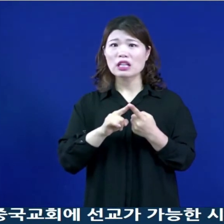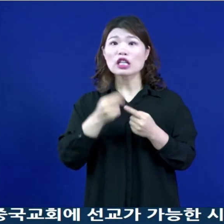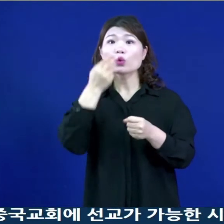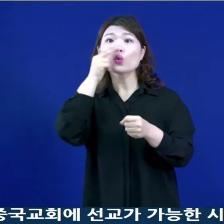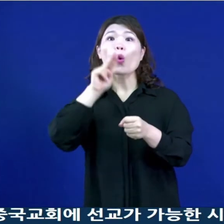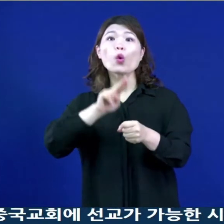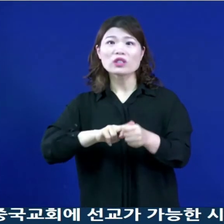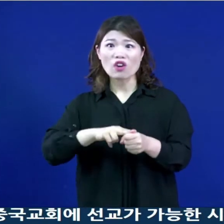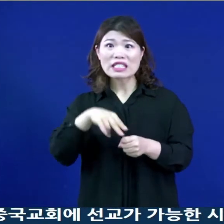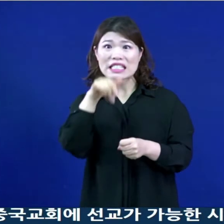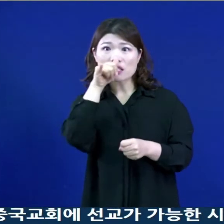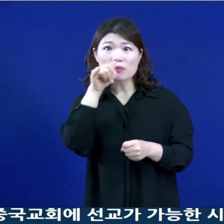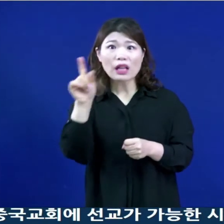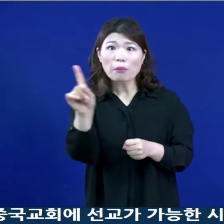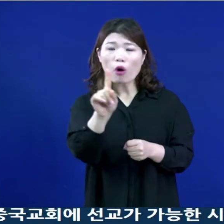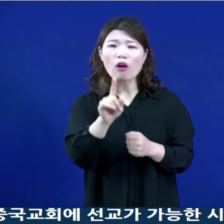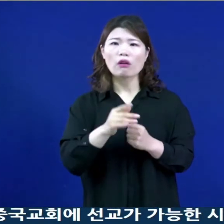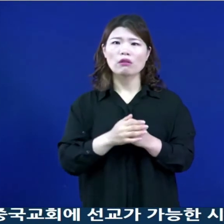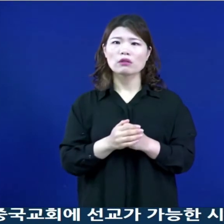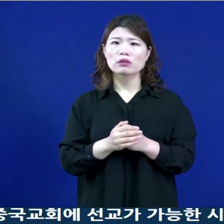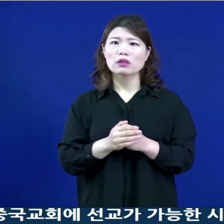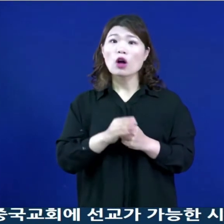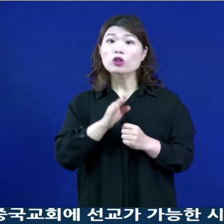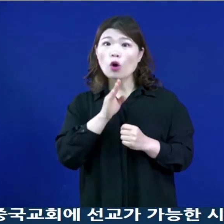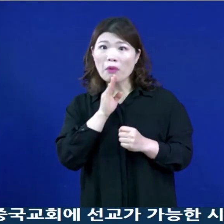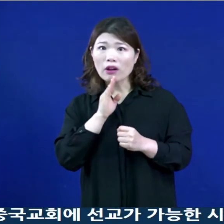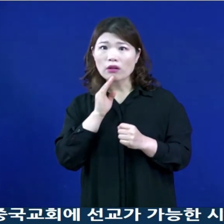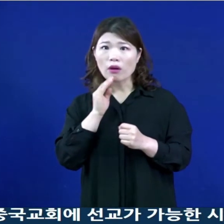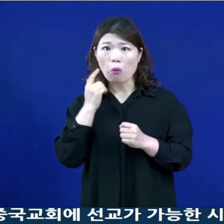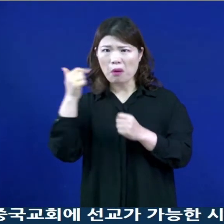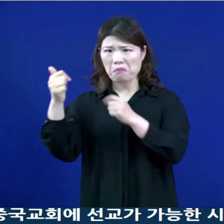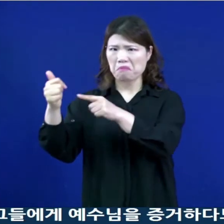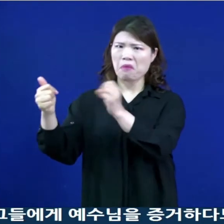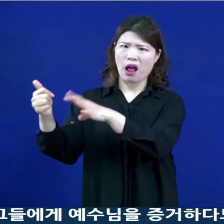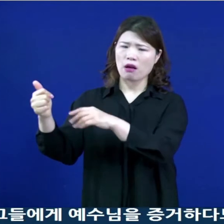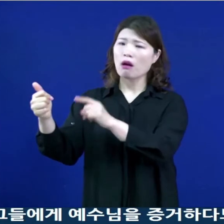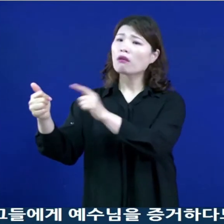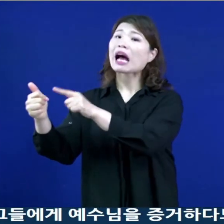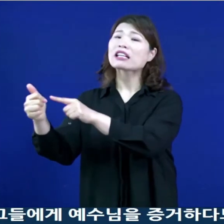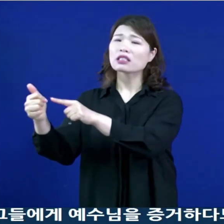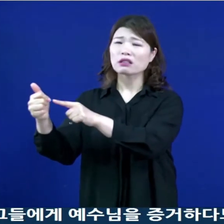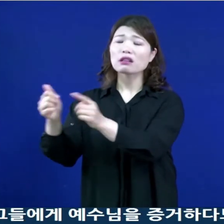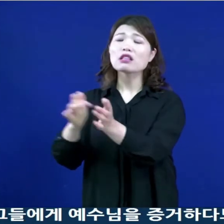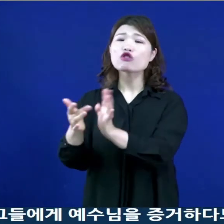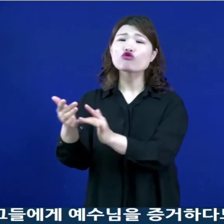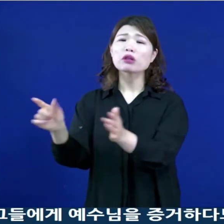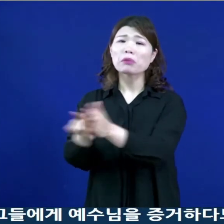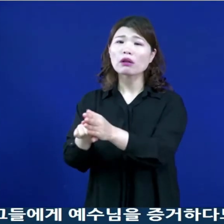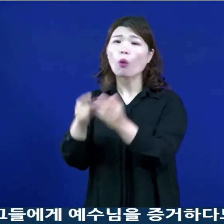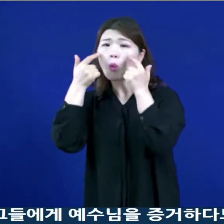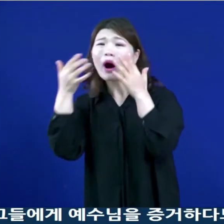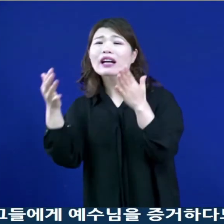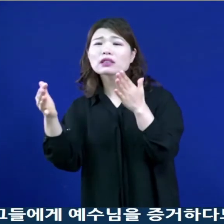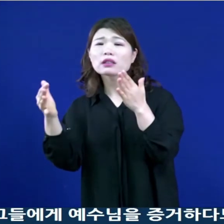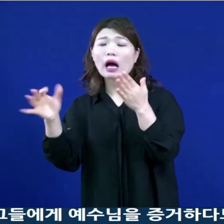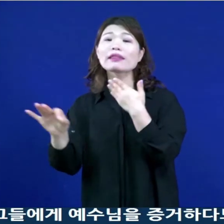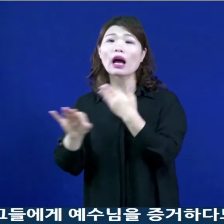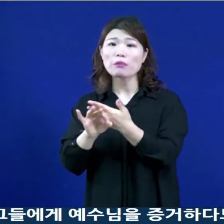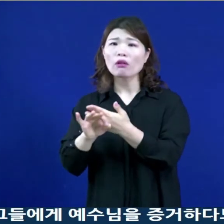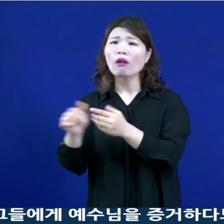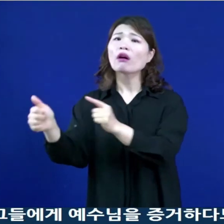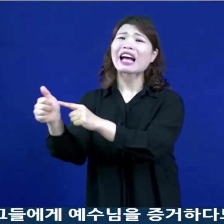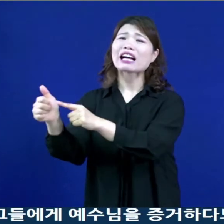있습니다. 정말 선생님이 예수님 믿는 거 확실하면 선생님 통해서 좀 예수가